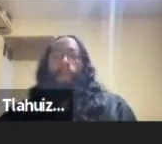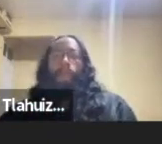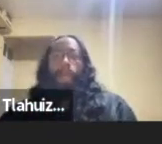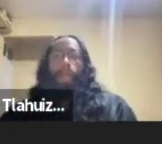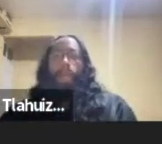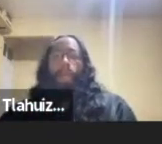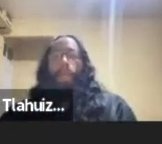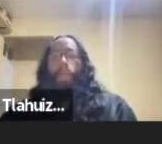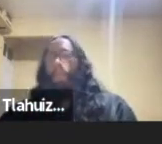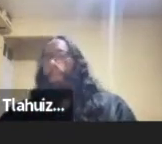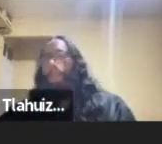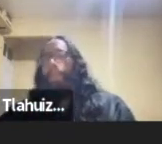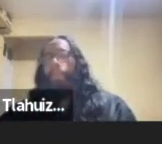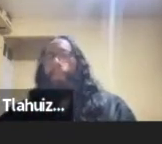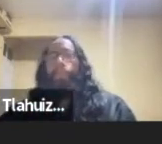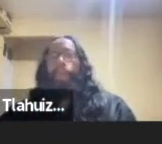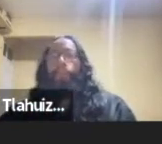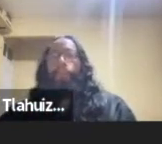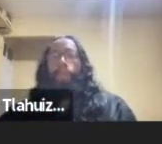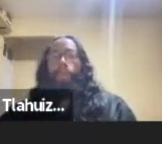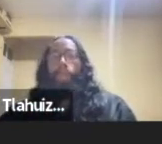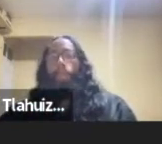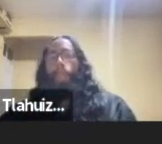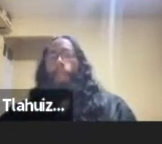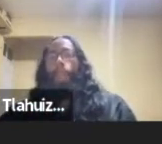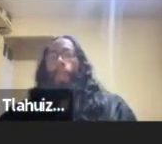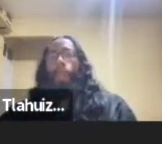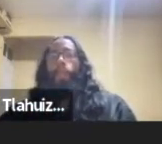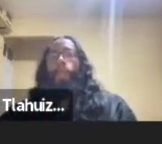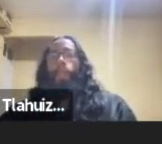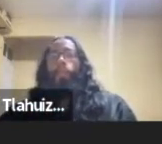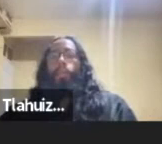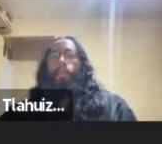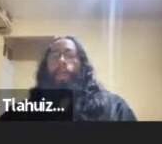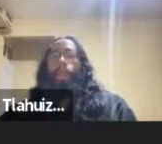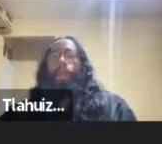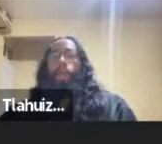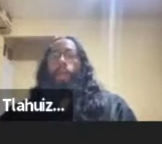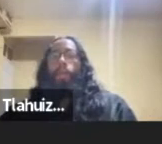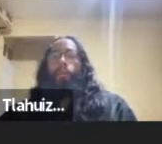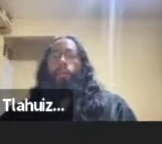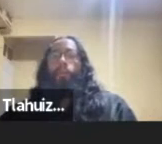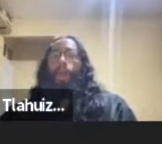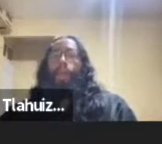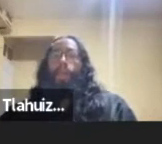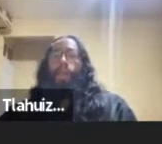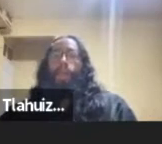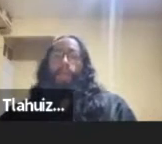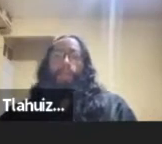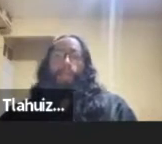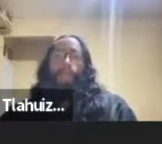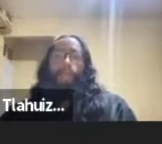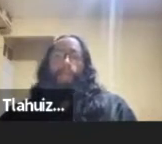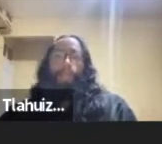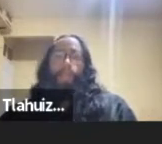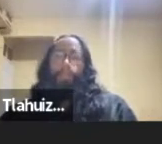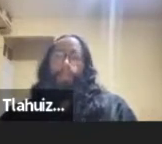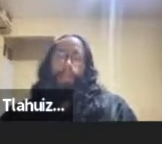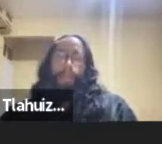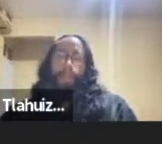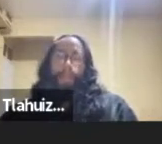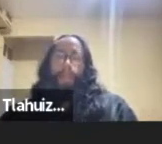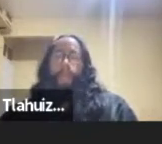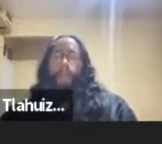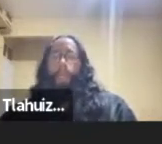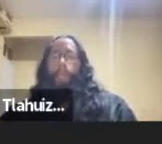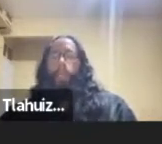una guadaña y cosechando un campo de trigo. Esta es una de las como imágenes características.